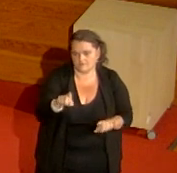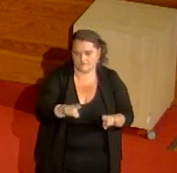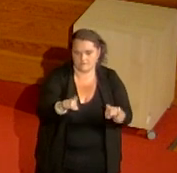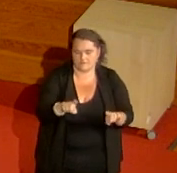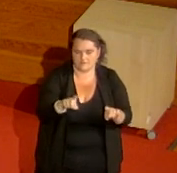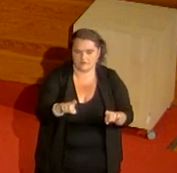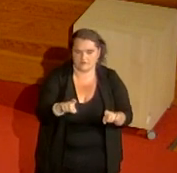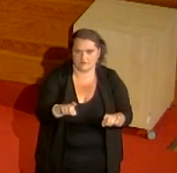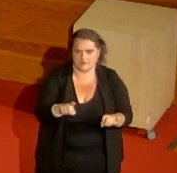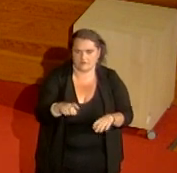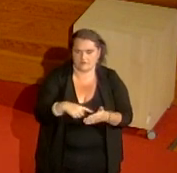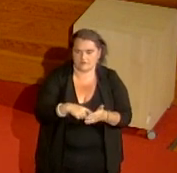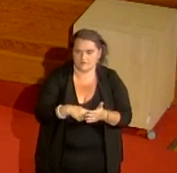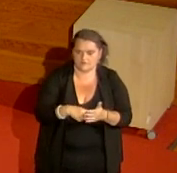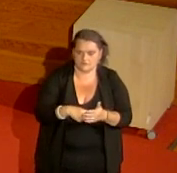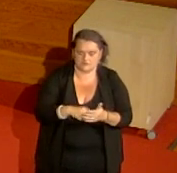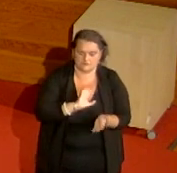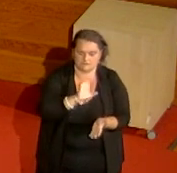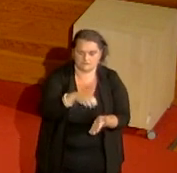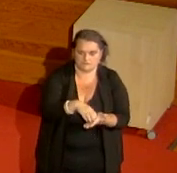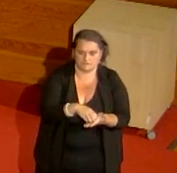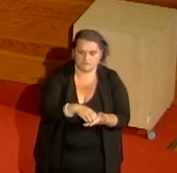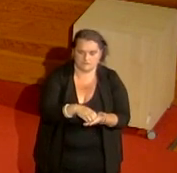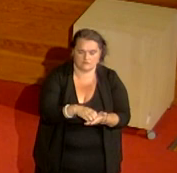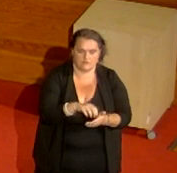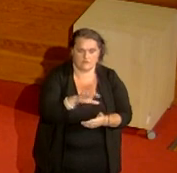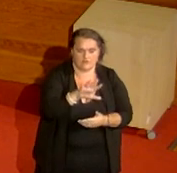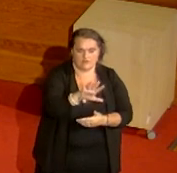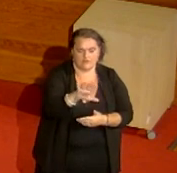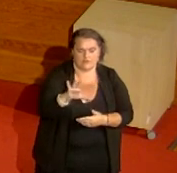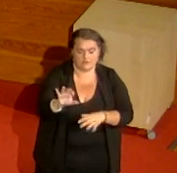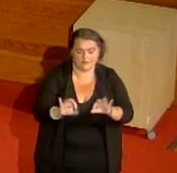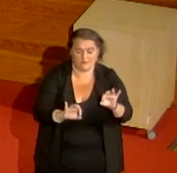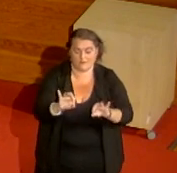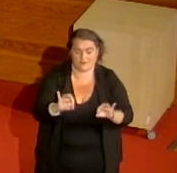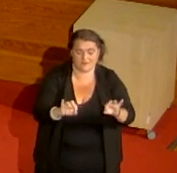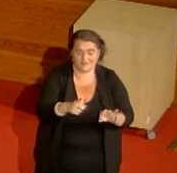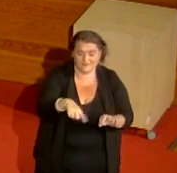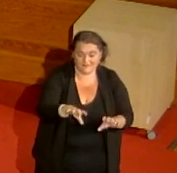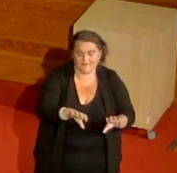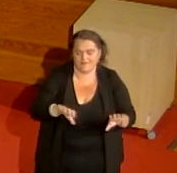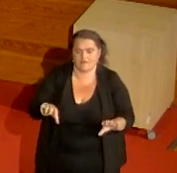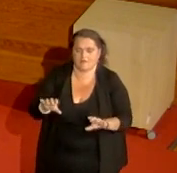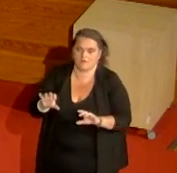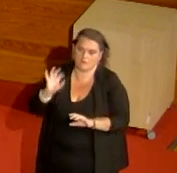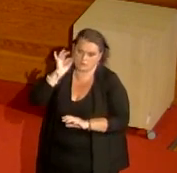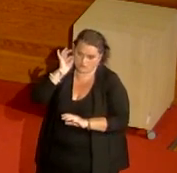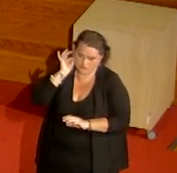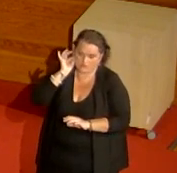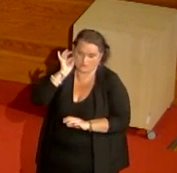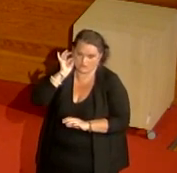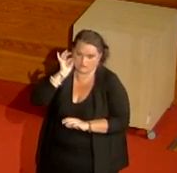Facultad de deusto en concreto llegó a ver más de un 55 por de mujeres de estudiantes matriculadas en